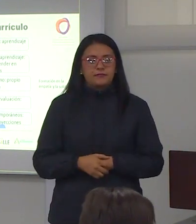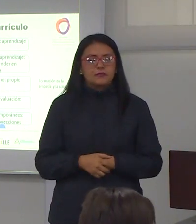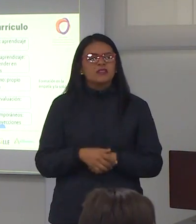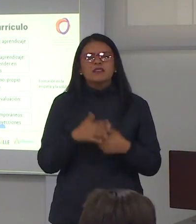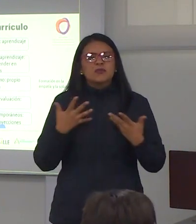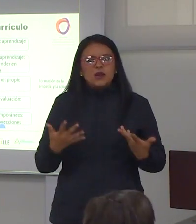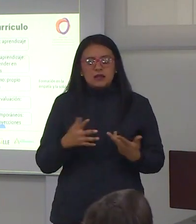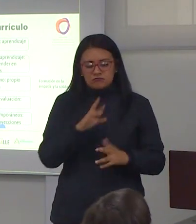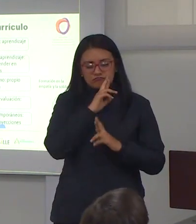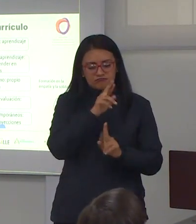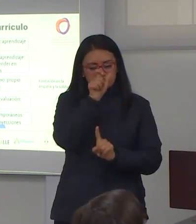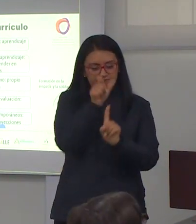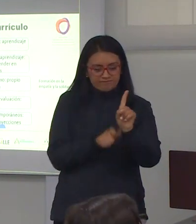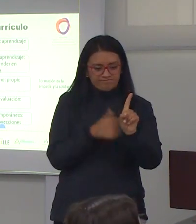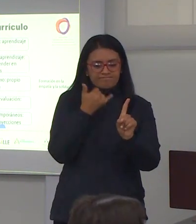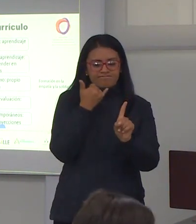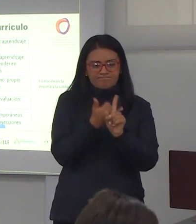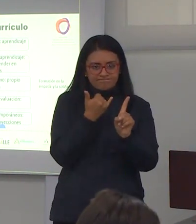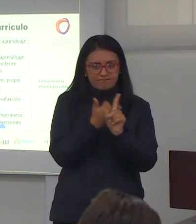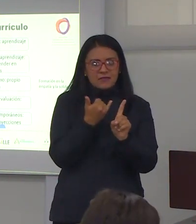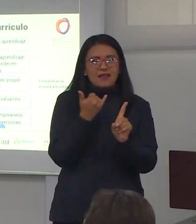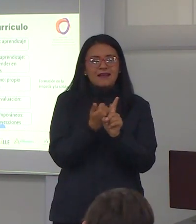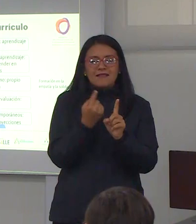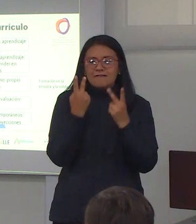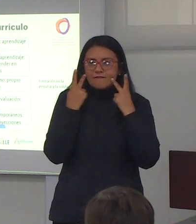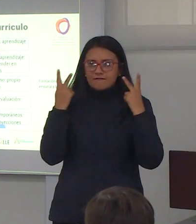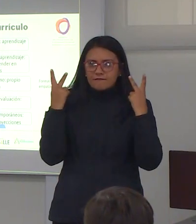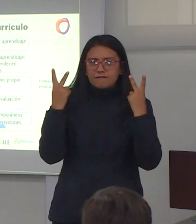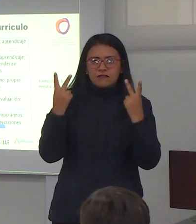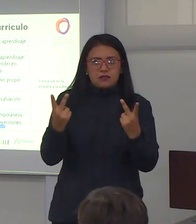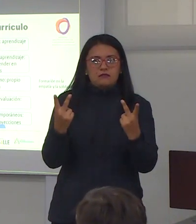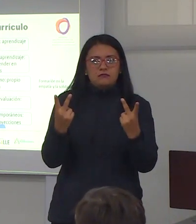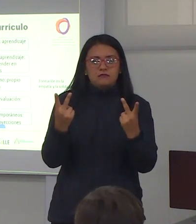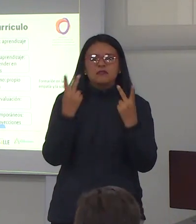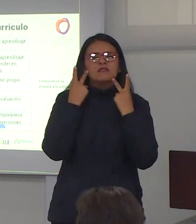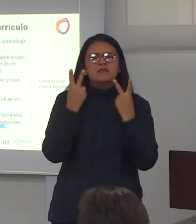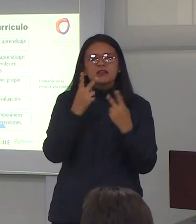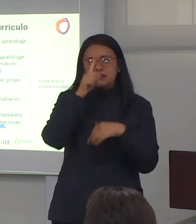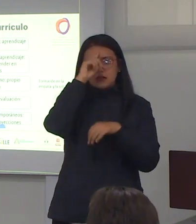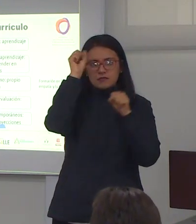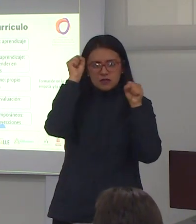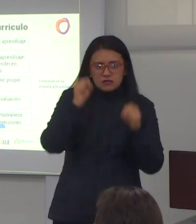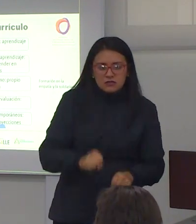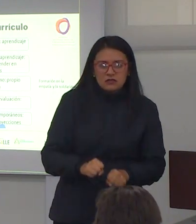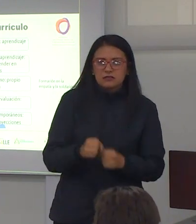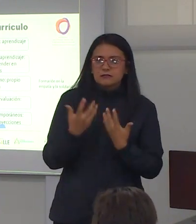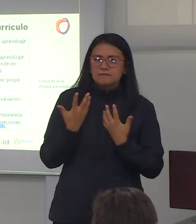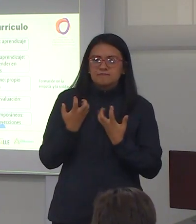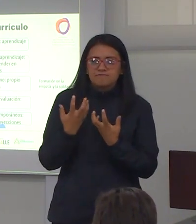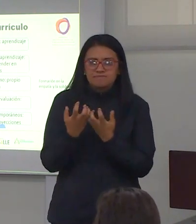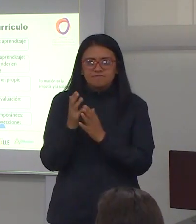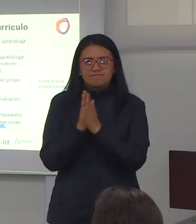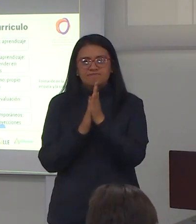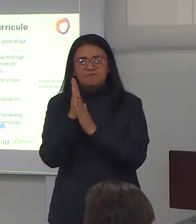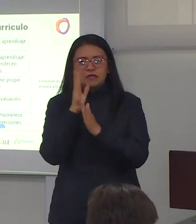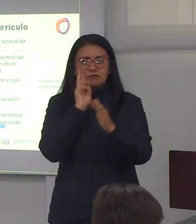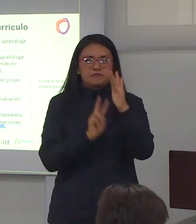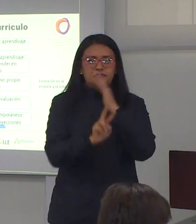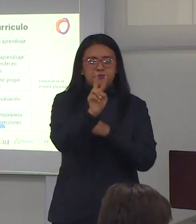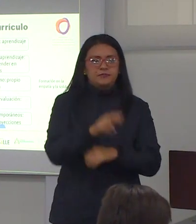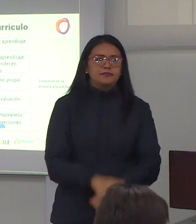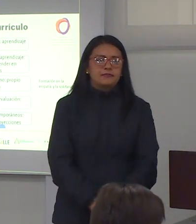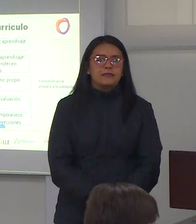reconocimiento de sujetos contemporáneos vistos desde las capacidades las expectativas y las proyecciones